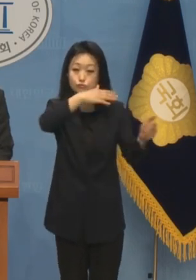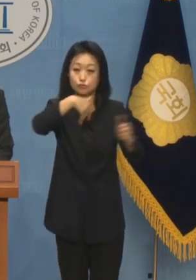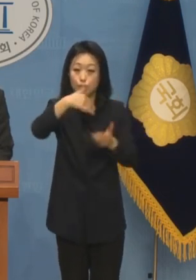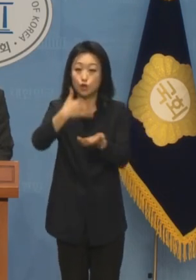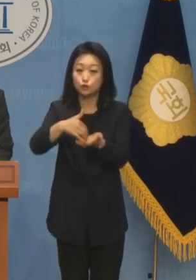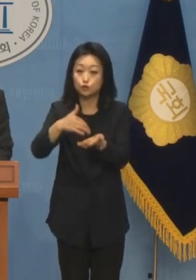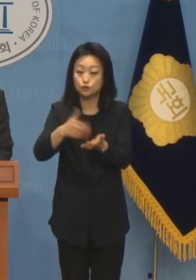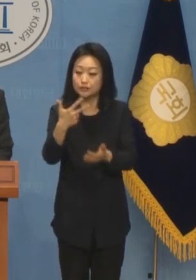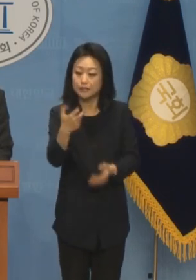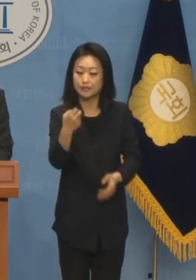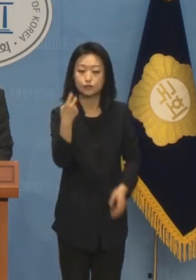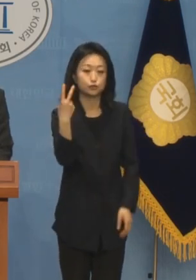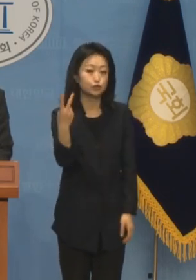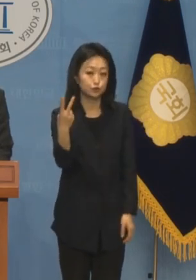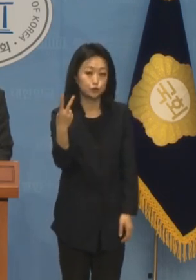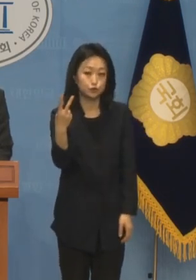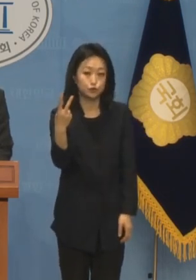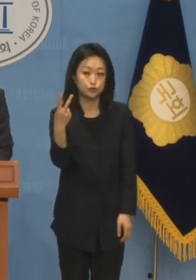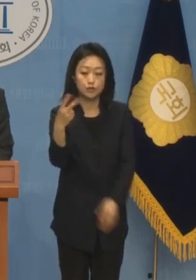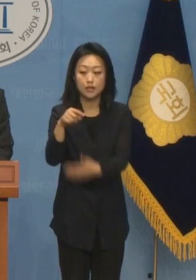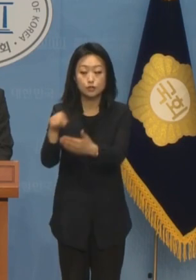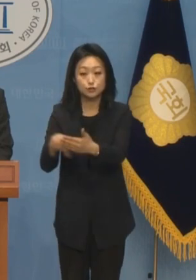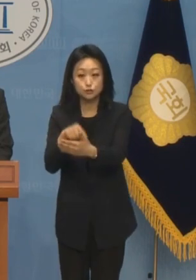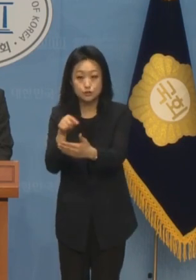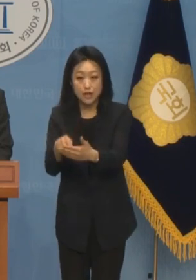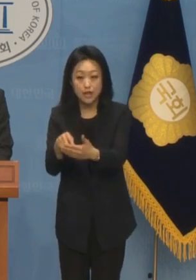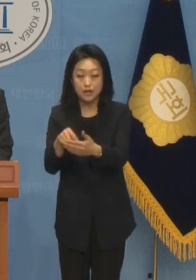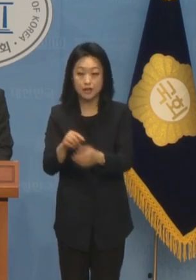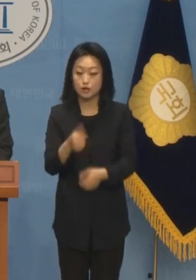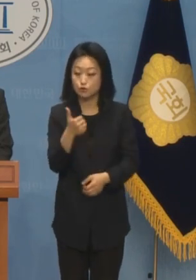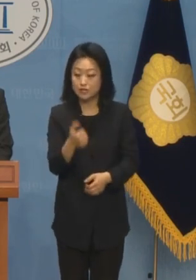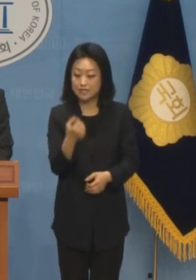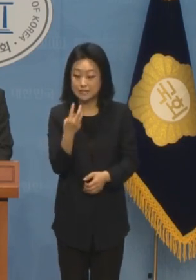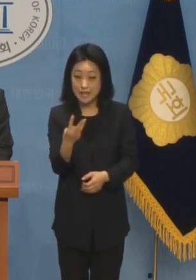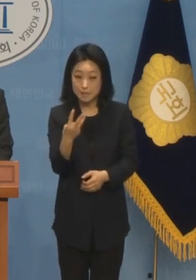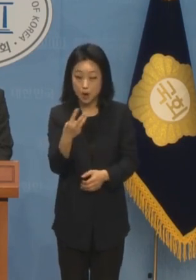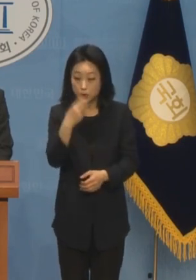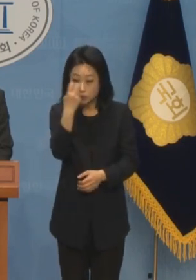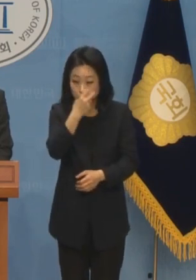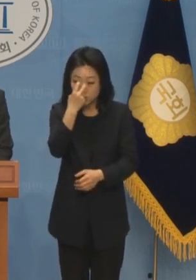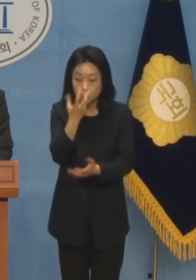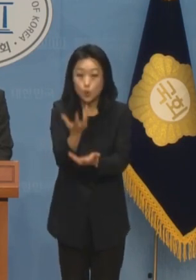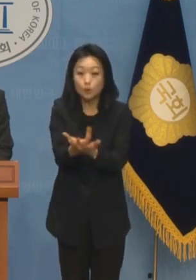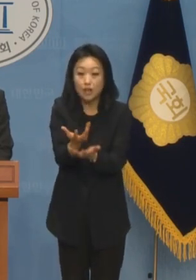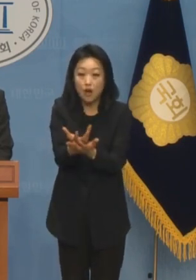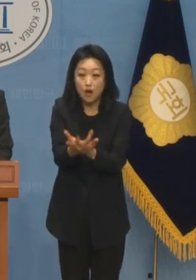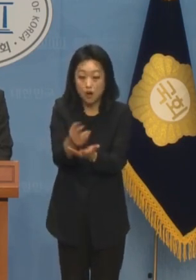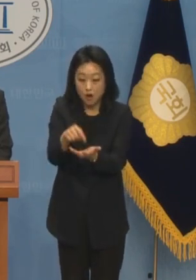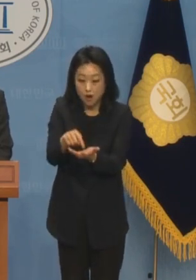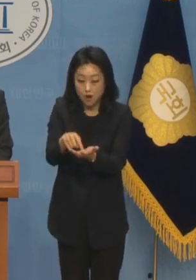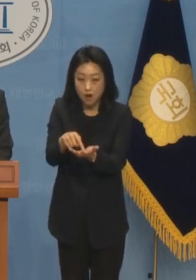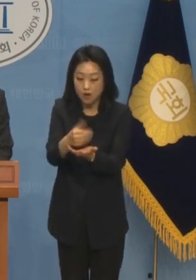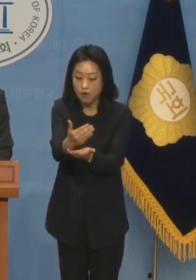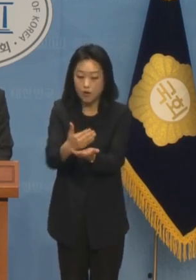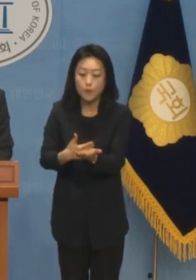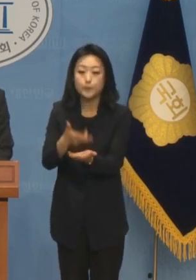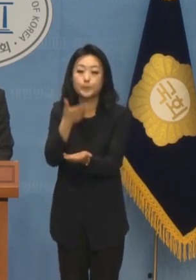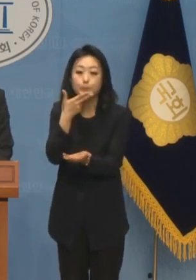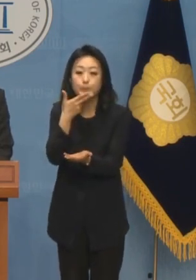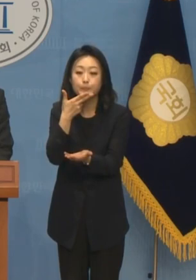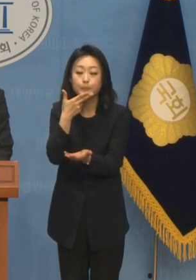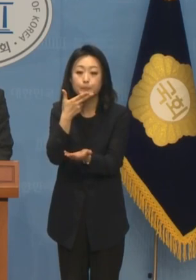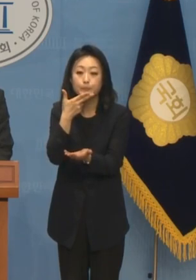불렀다고 합니다. 이 가운데 53번 조서를 남기지 않았습니다.